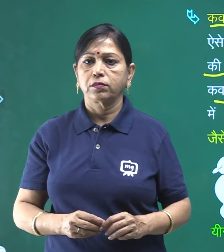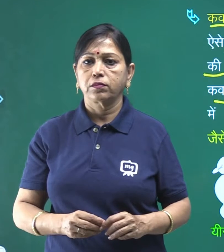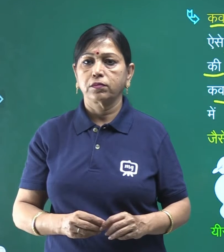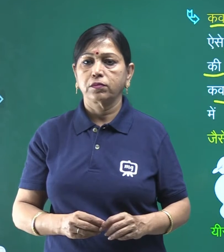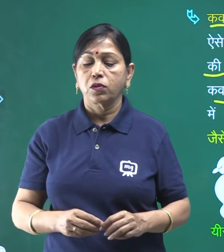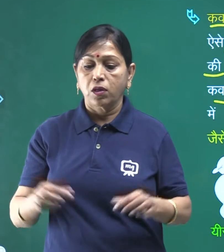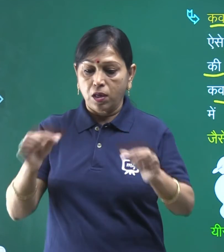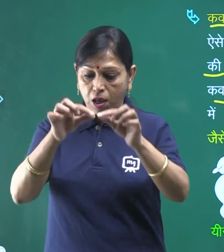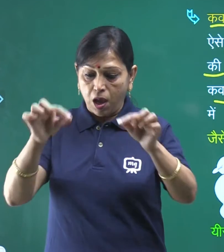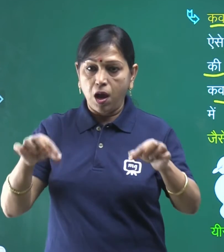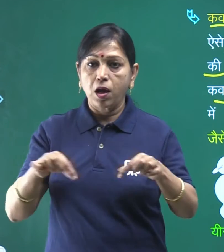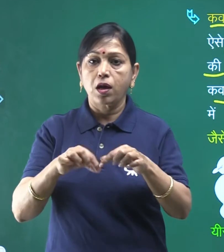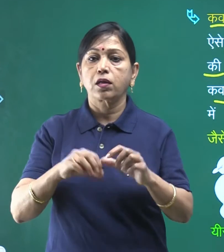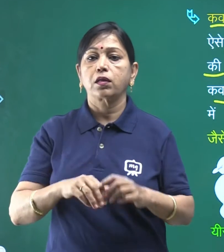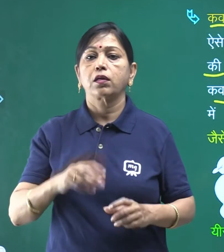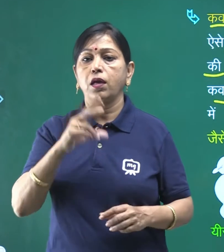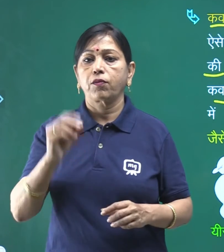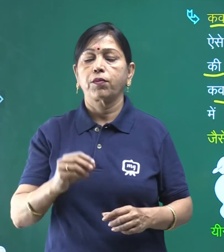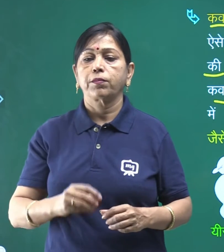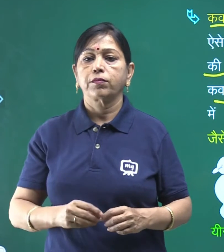आकारिकी एवं